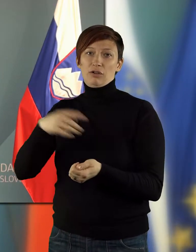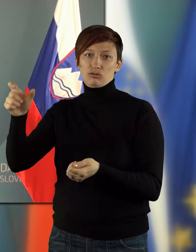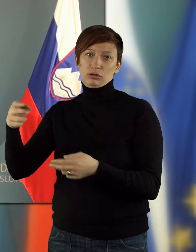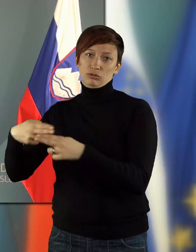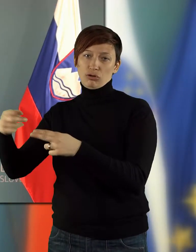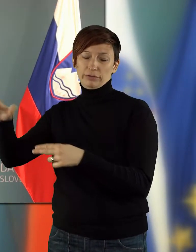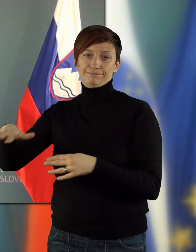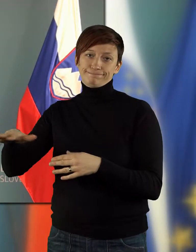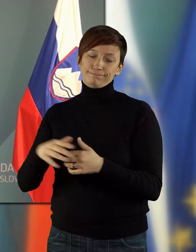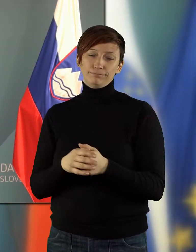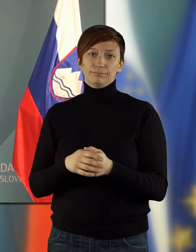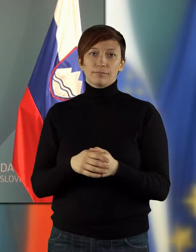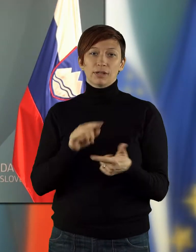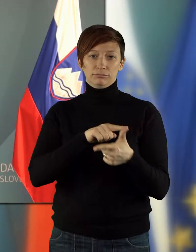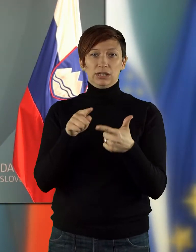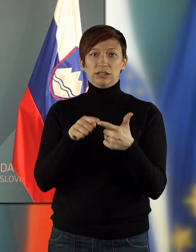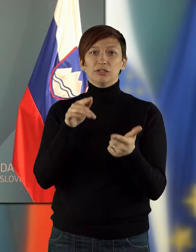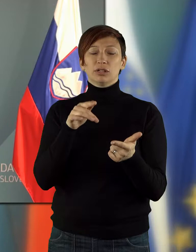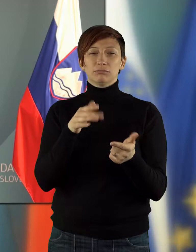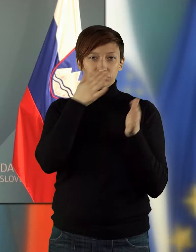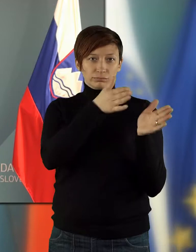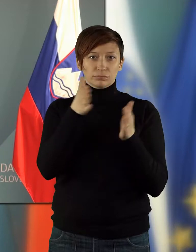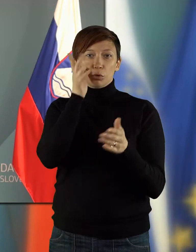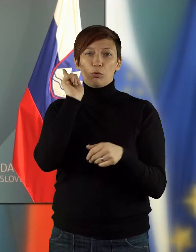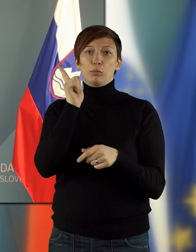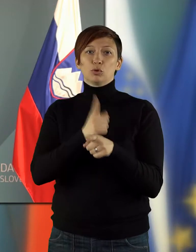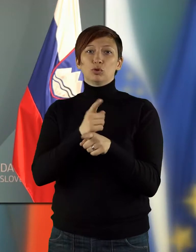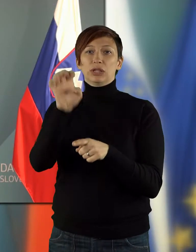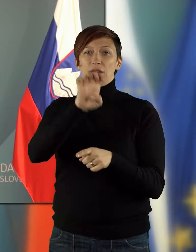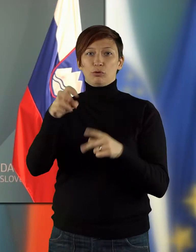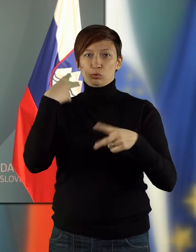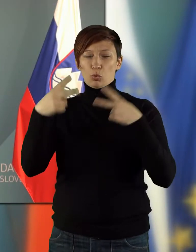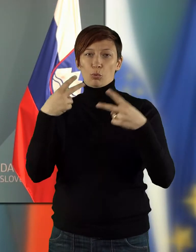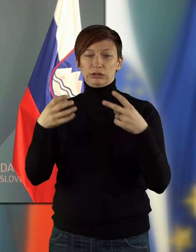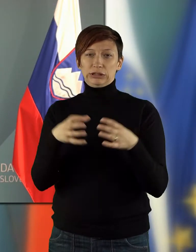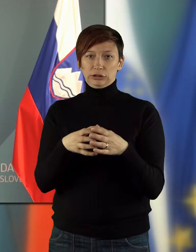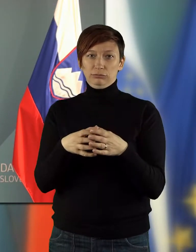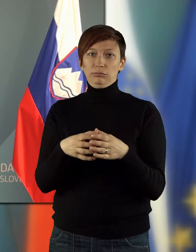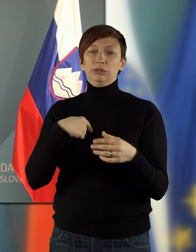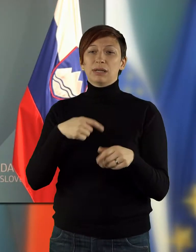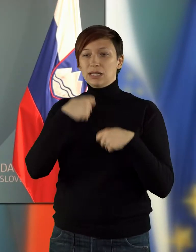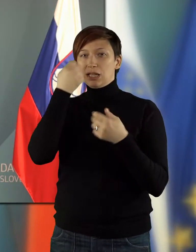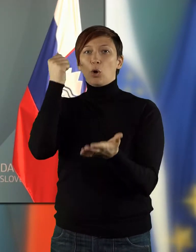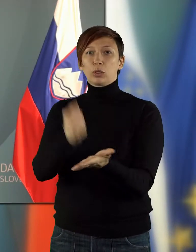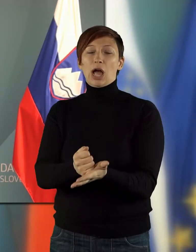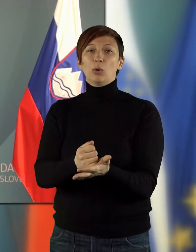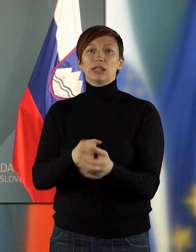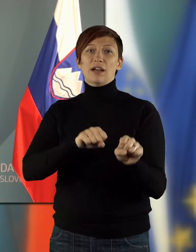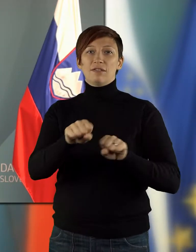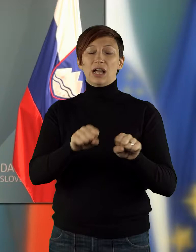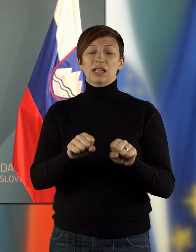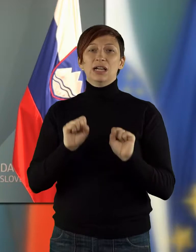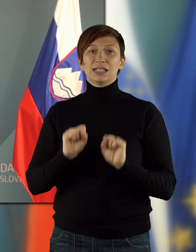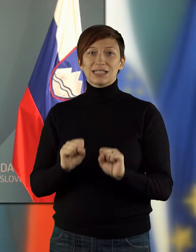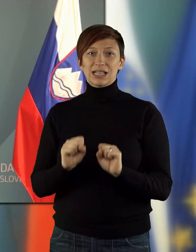s strani Hrvaške. Tako da na to bomo zagotovo upozorili tudi Evropsko komisijo, zagotavljam pa vas, da